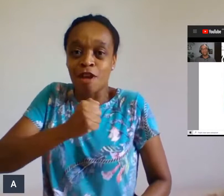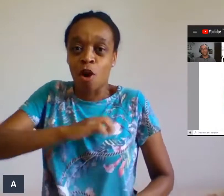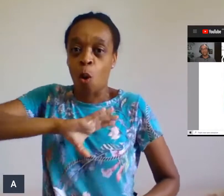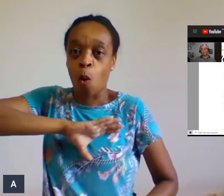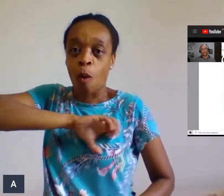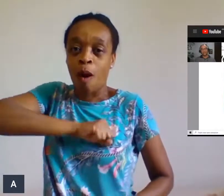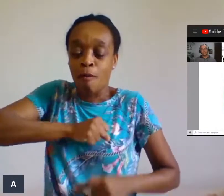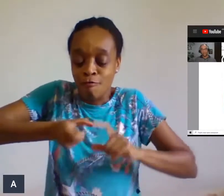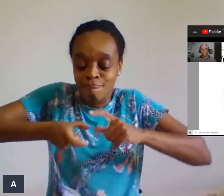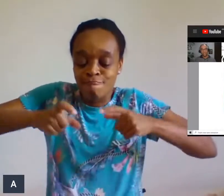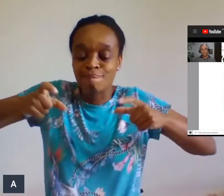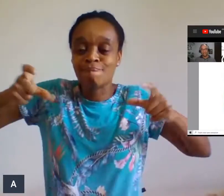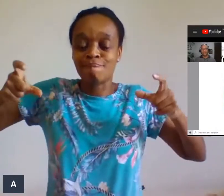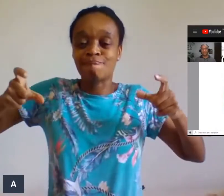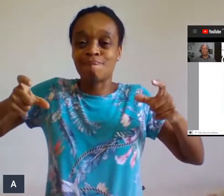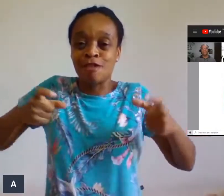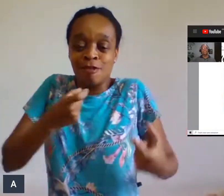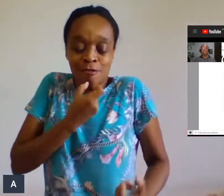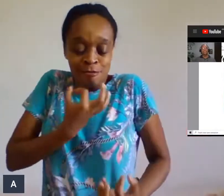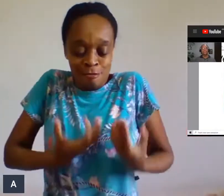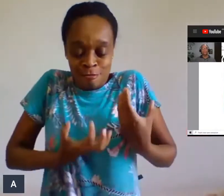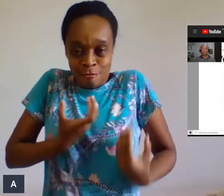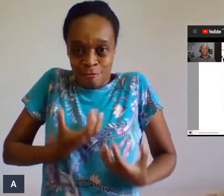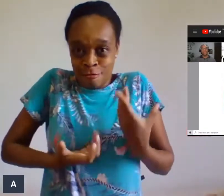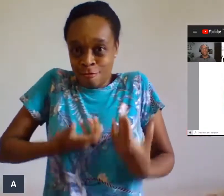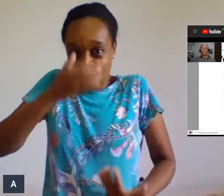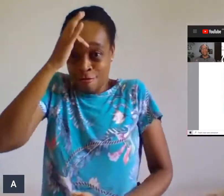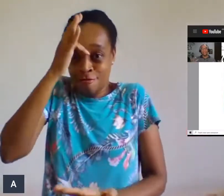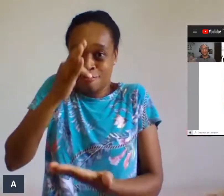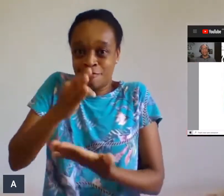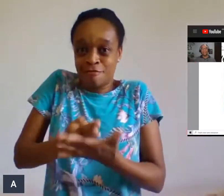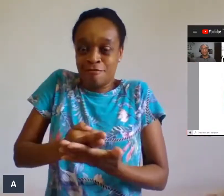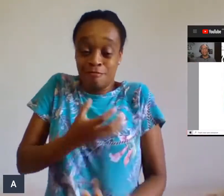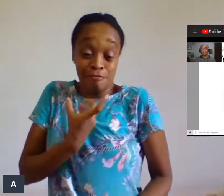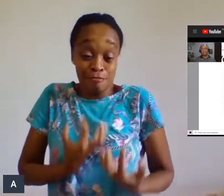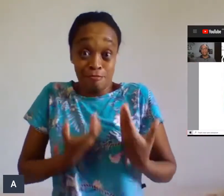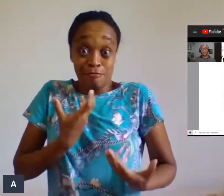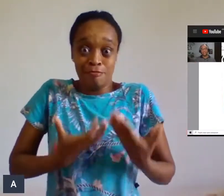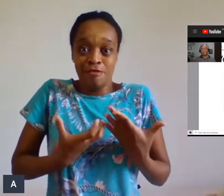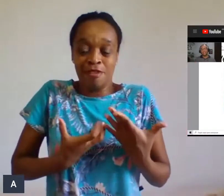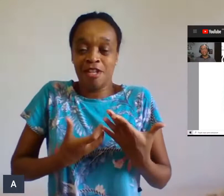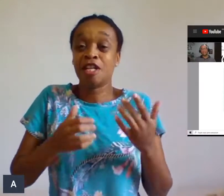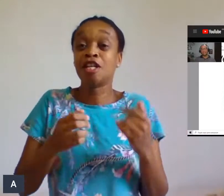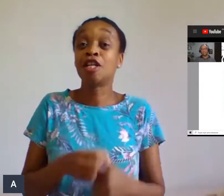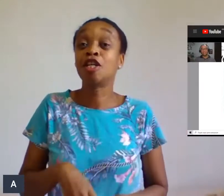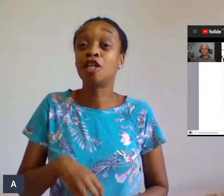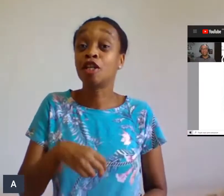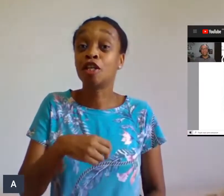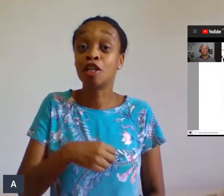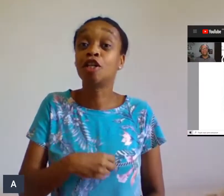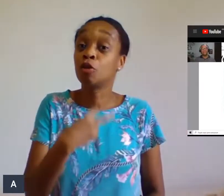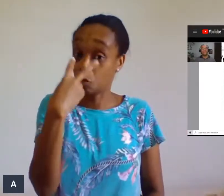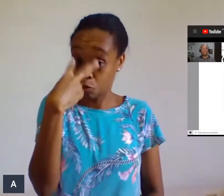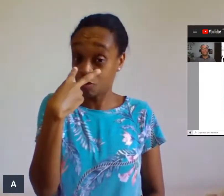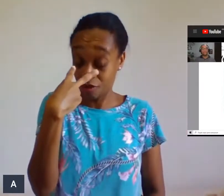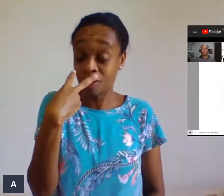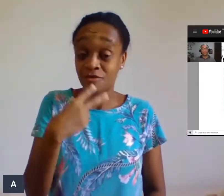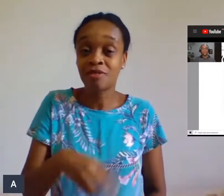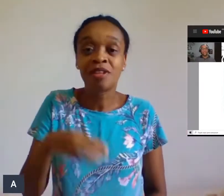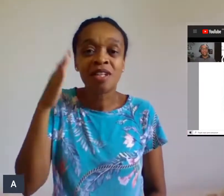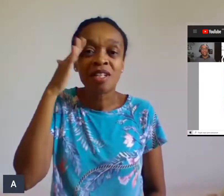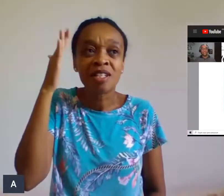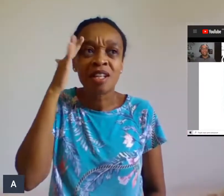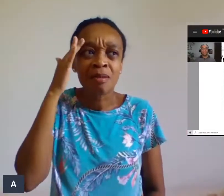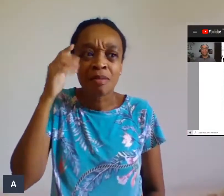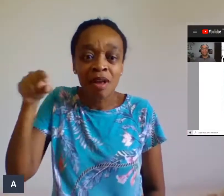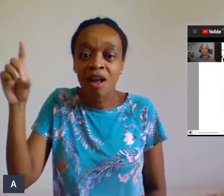cresceu. A fogueira da fé se incendiou e eles sabiam que quem estava passando ali era o Salvador.